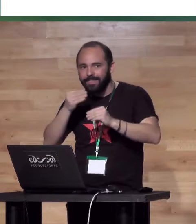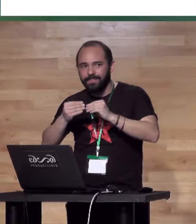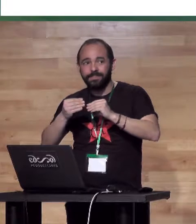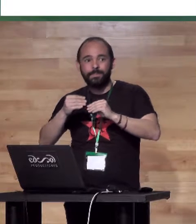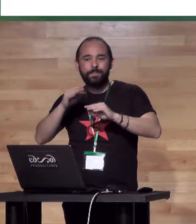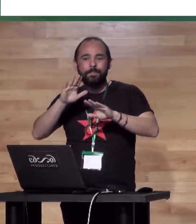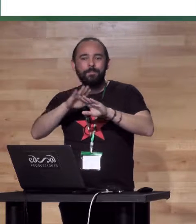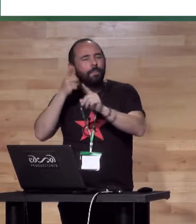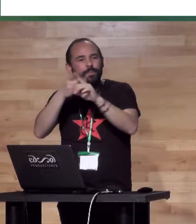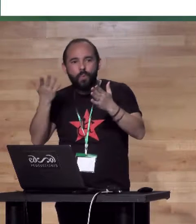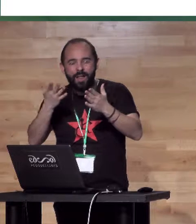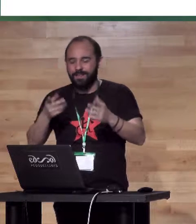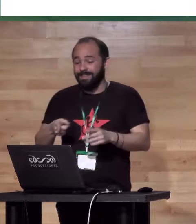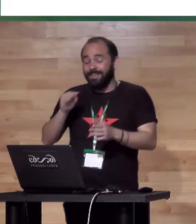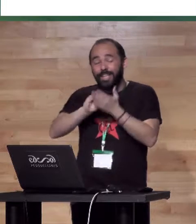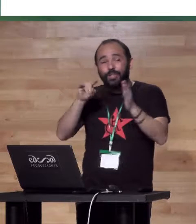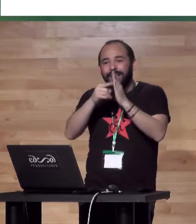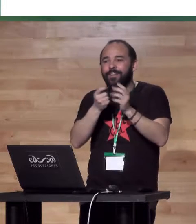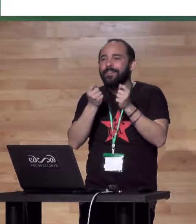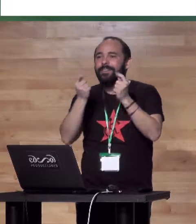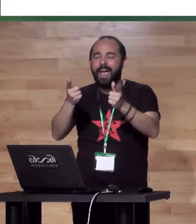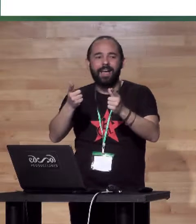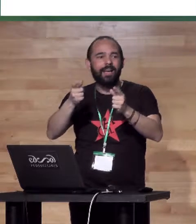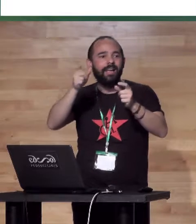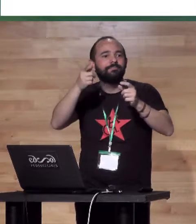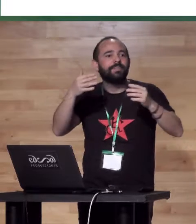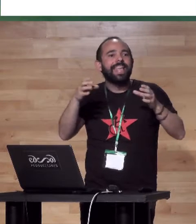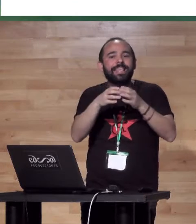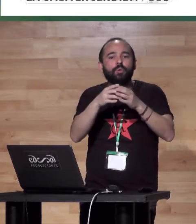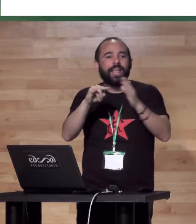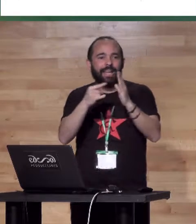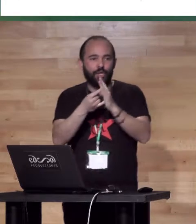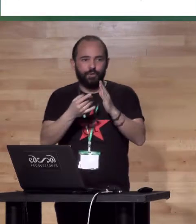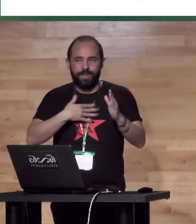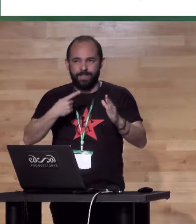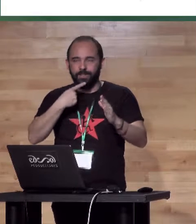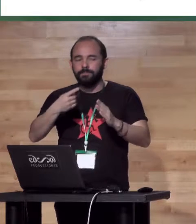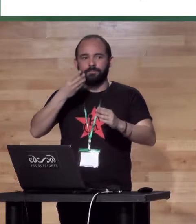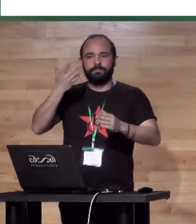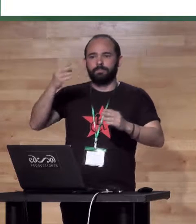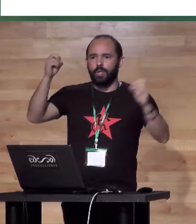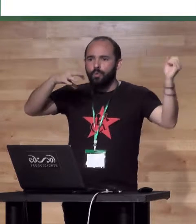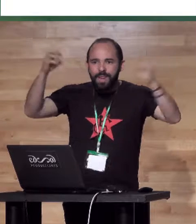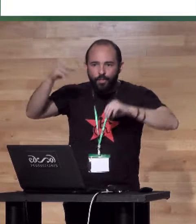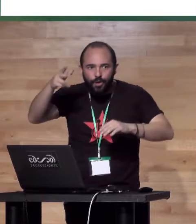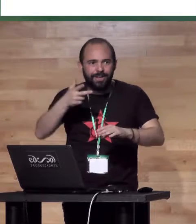y el ayudante de dirección. Es una herramienta de dirección para trabajar. Por ejemplo,